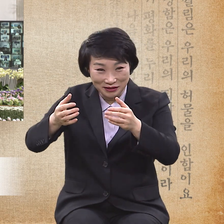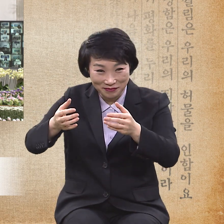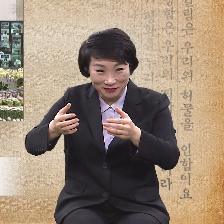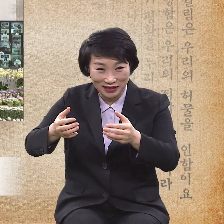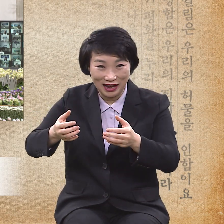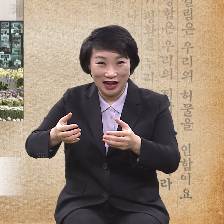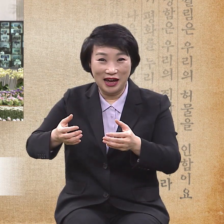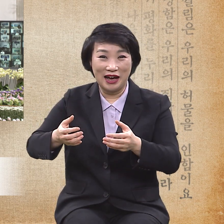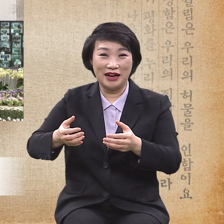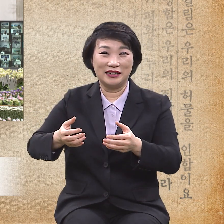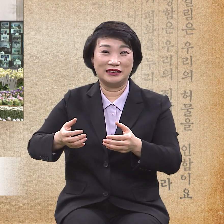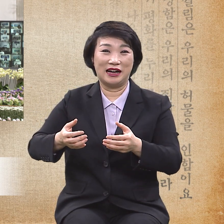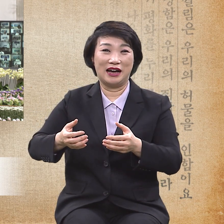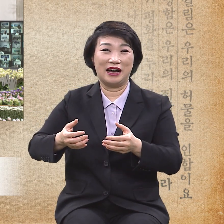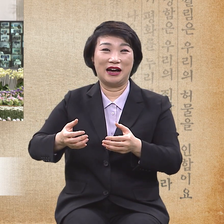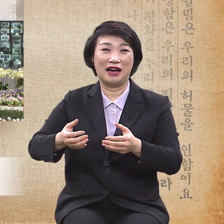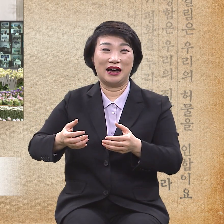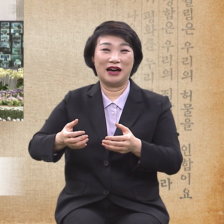하나님